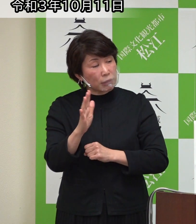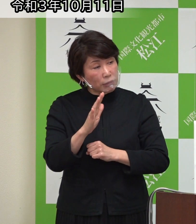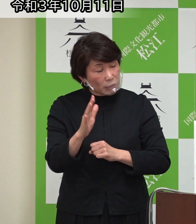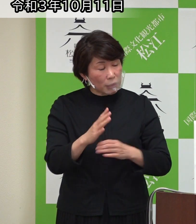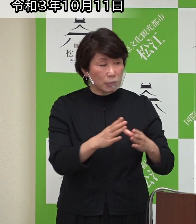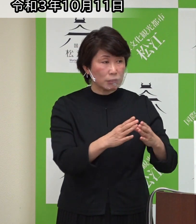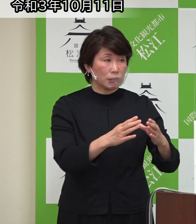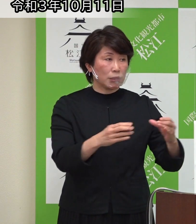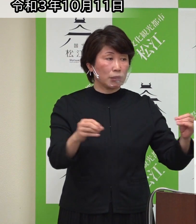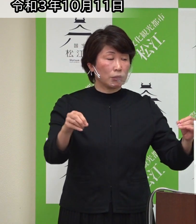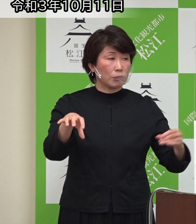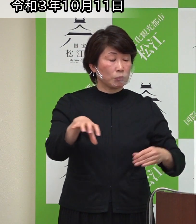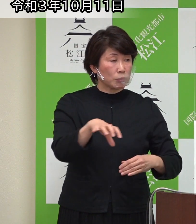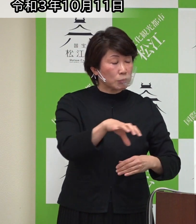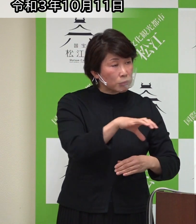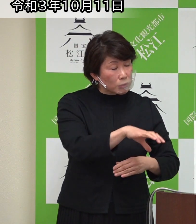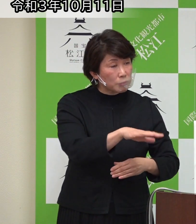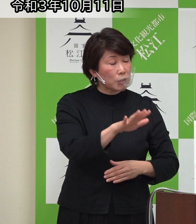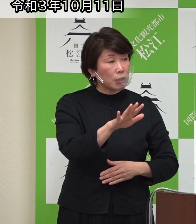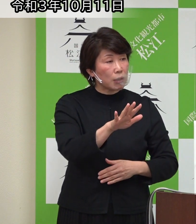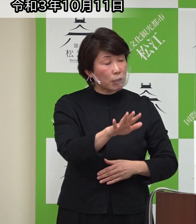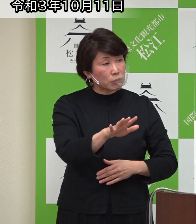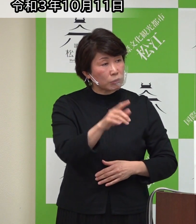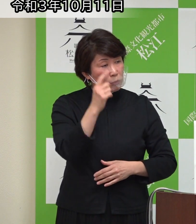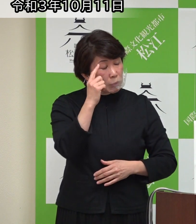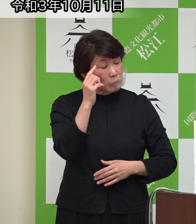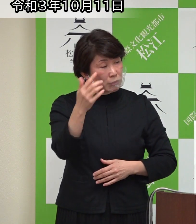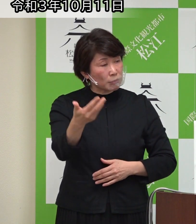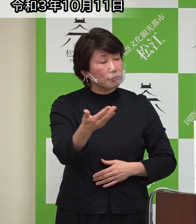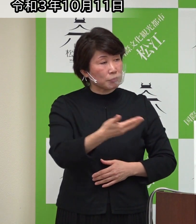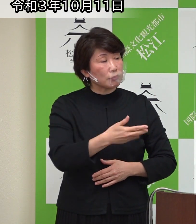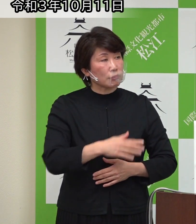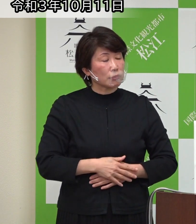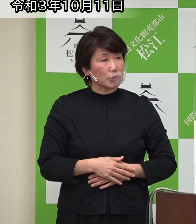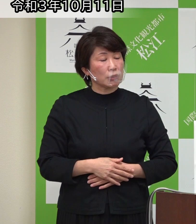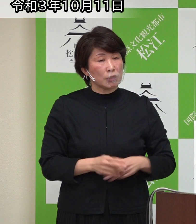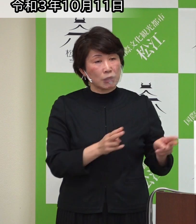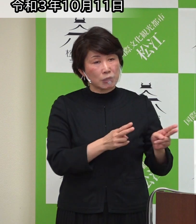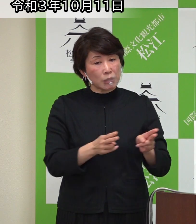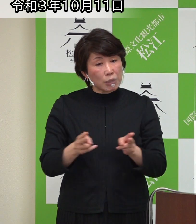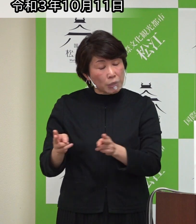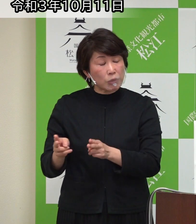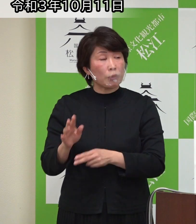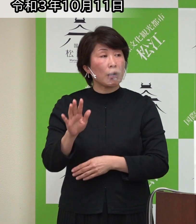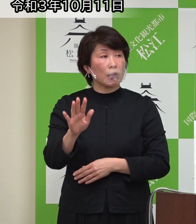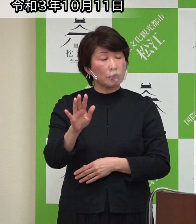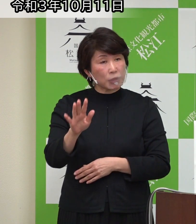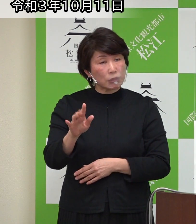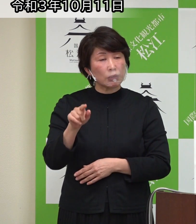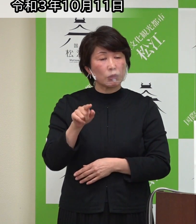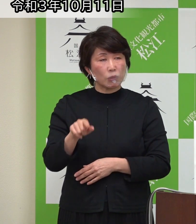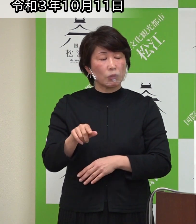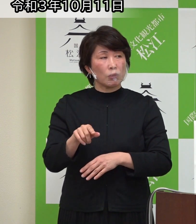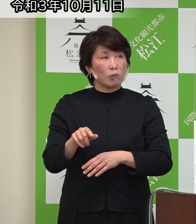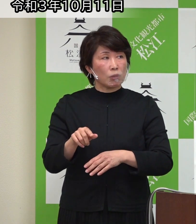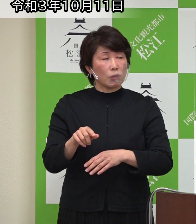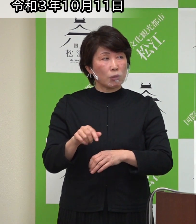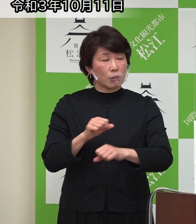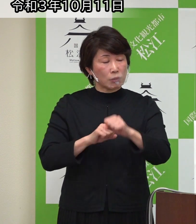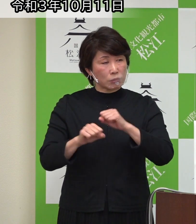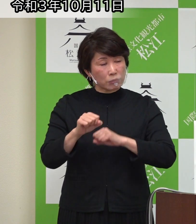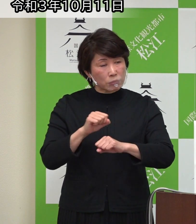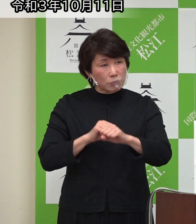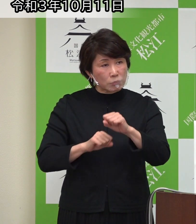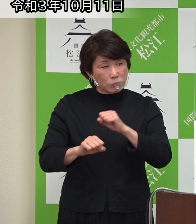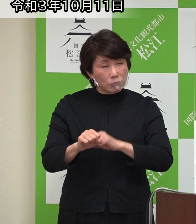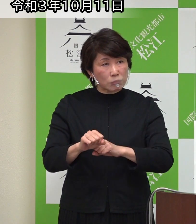って っていう。あ、そうだと思います。はい、あのそうです。あの、こういったショートステイの制度自体はあるんですが、まあ、それを運用していくやり方としてですね、あの